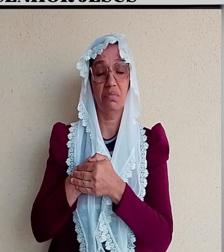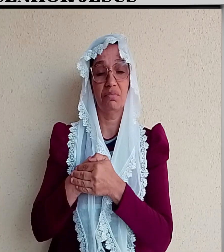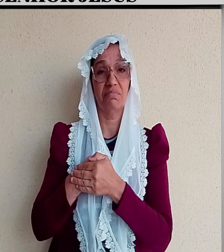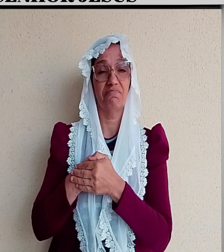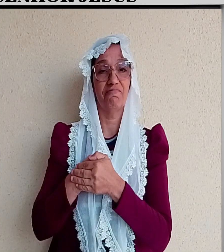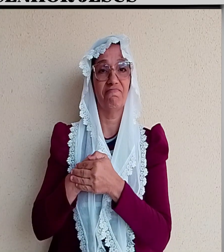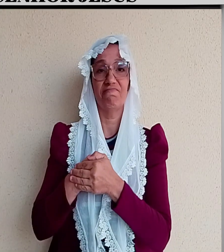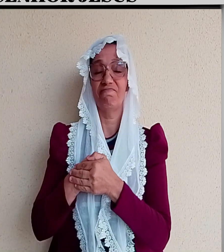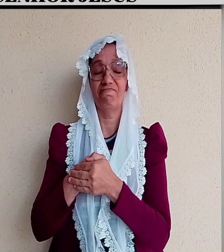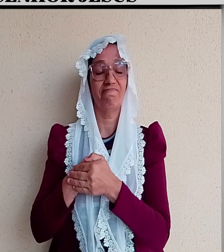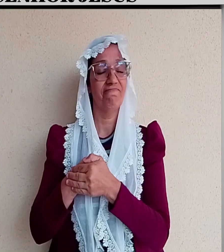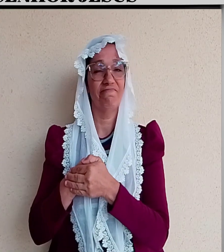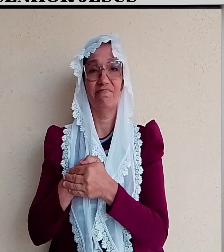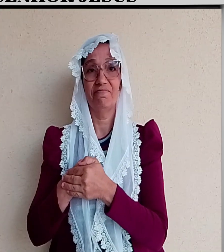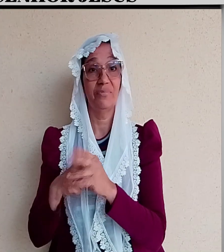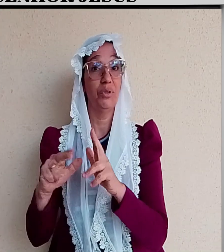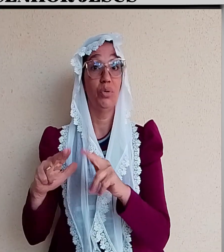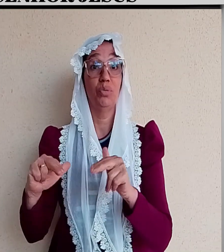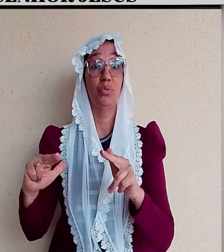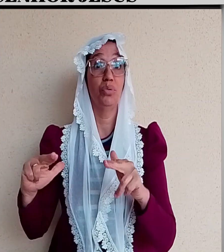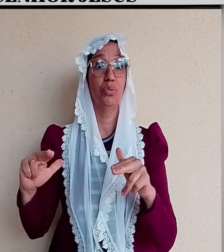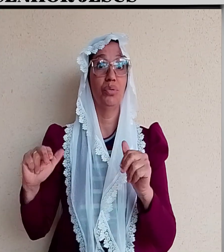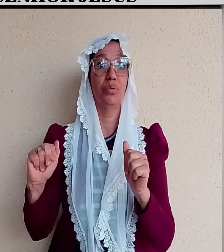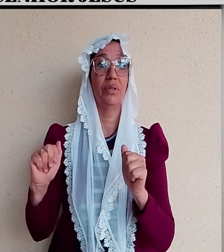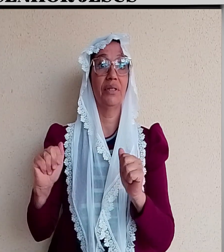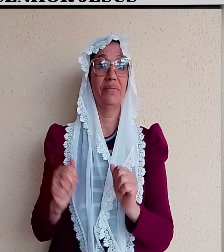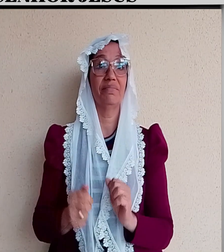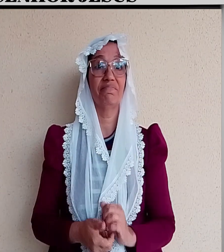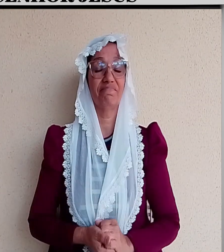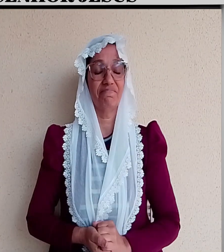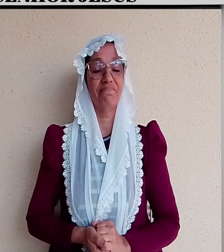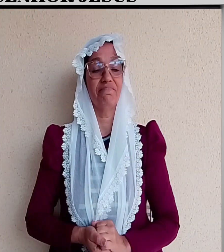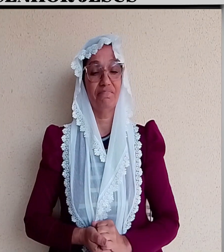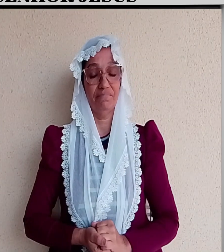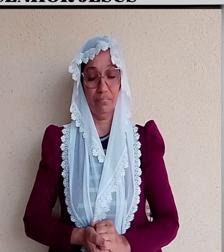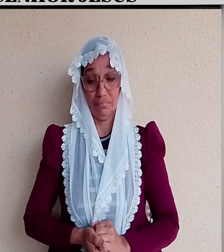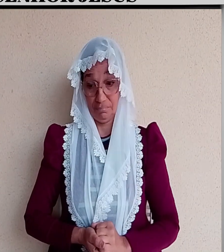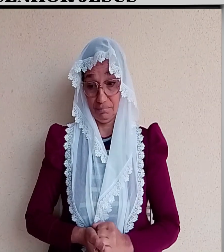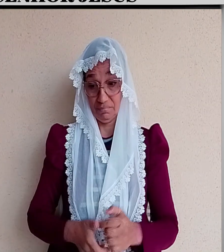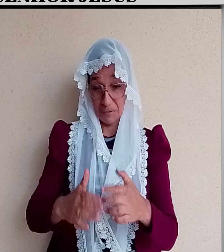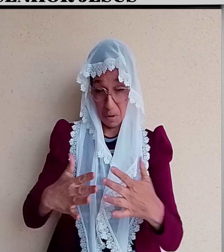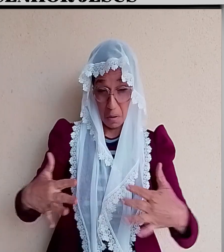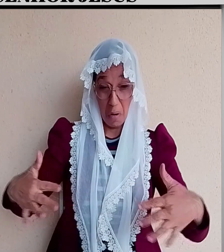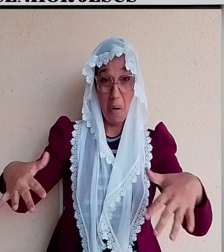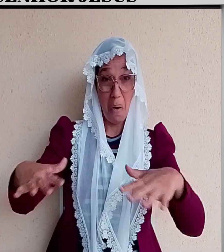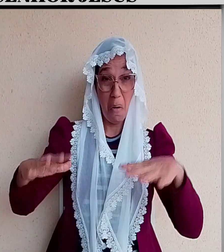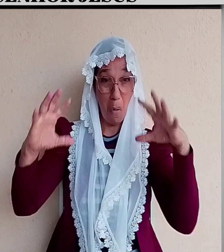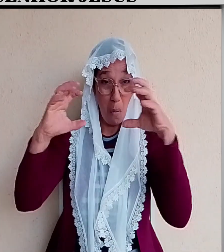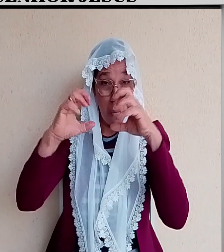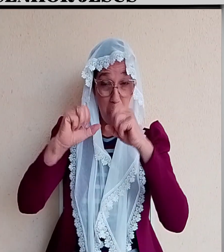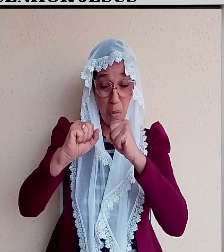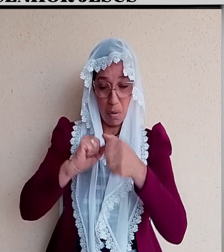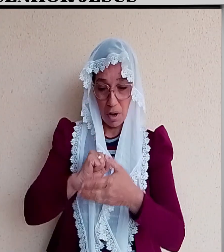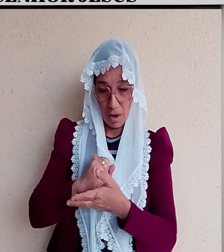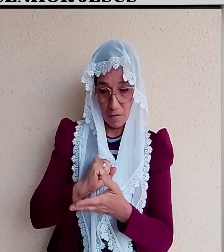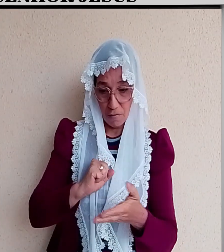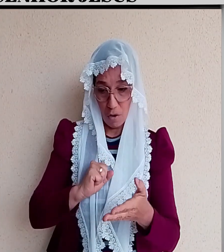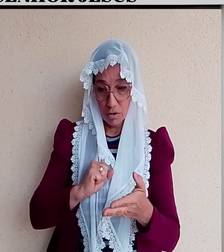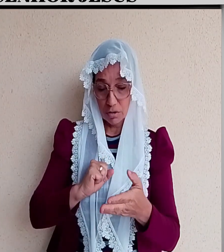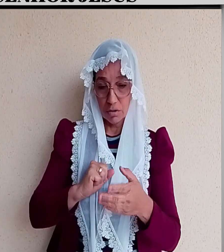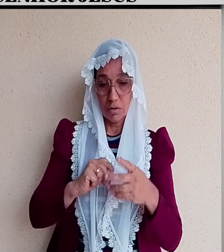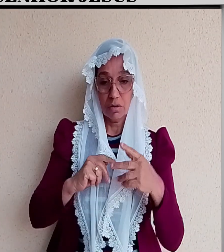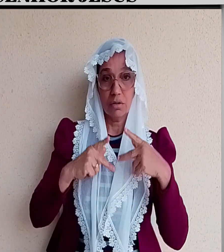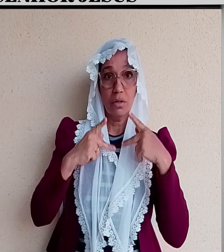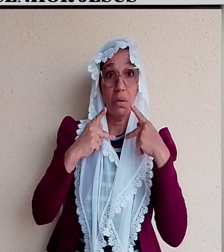O que vos digo em trevas, dizei-o em luz, e o que escutais aos ouvidos, pregai-o sobre os telhados.